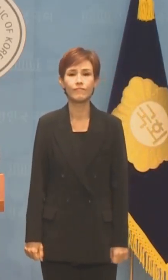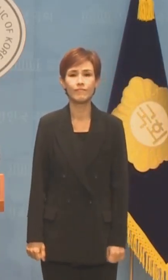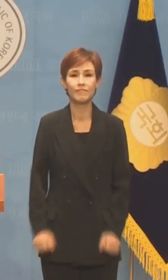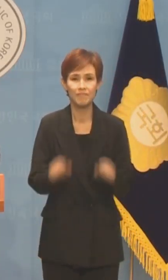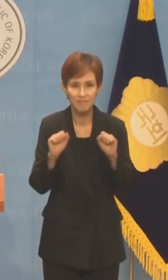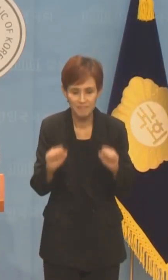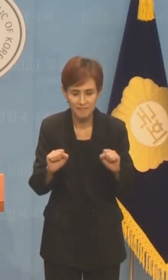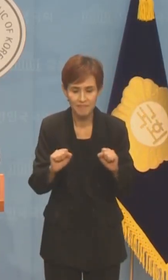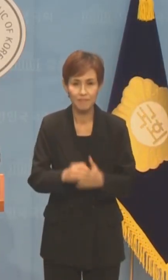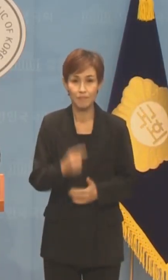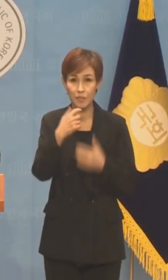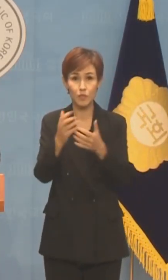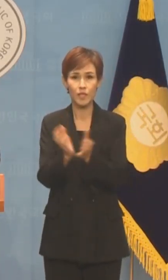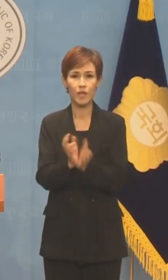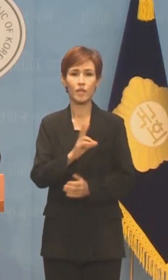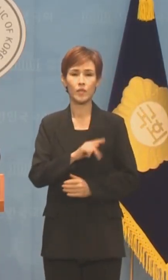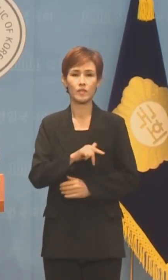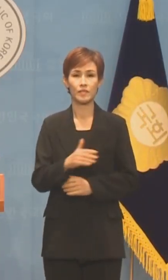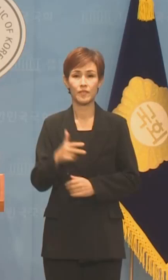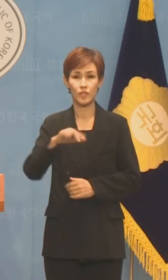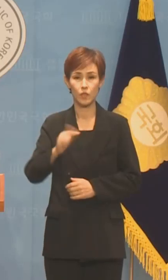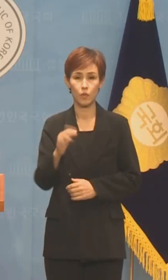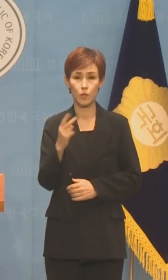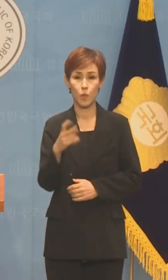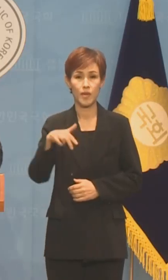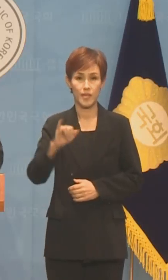네, 안녕하십니까. 더불어민주당 국회의원 전용기입니다.